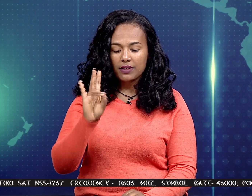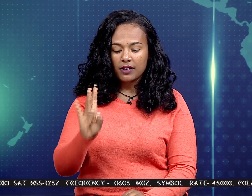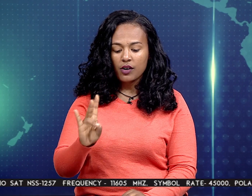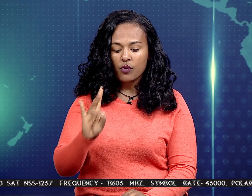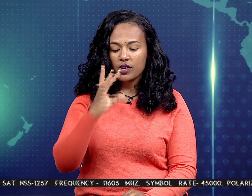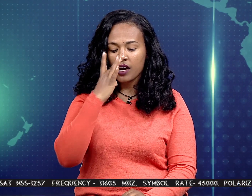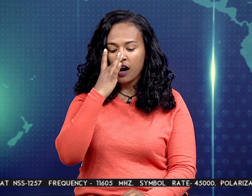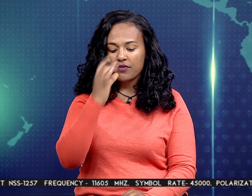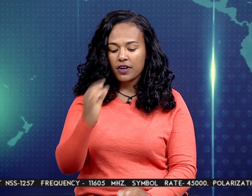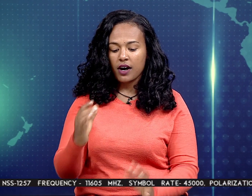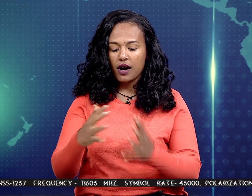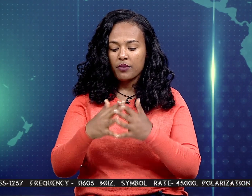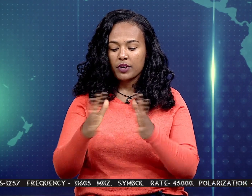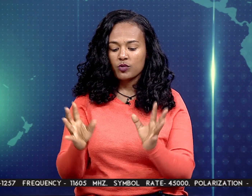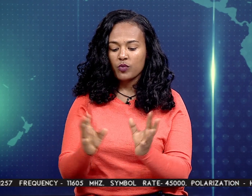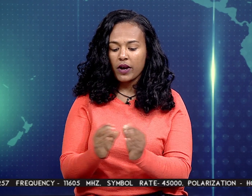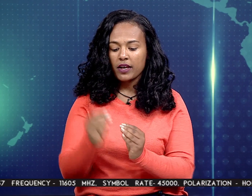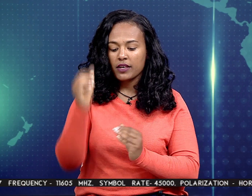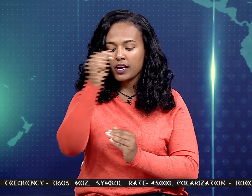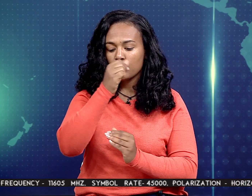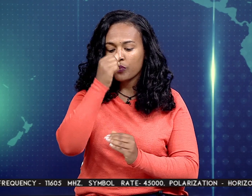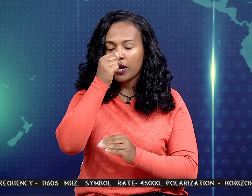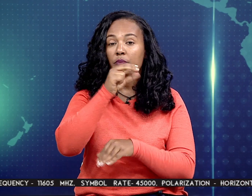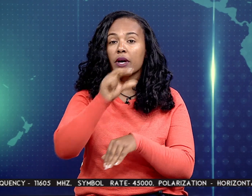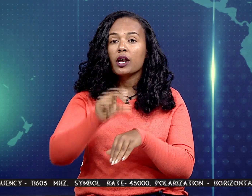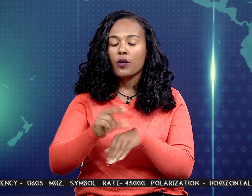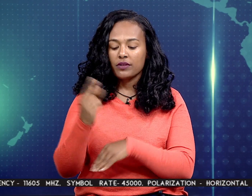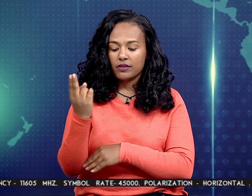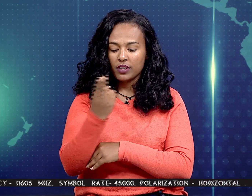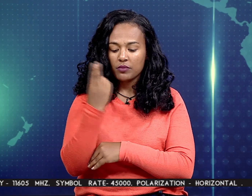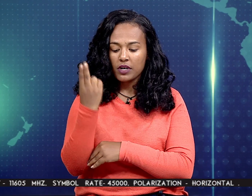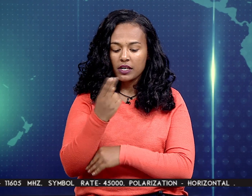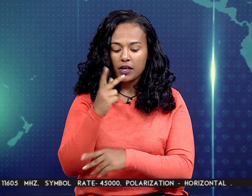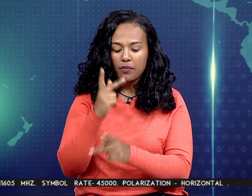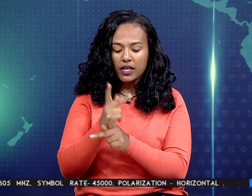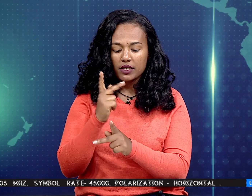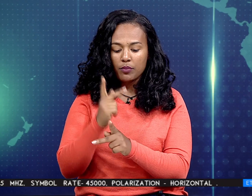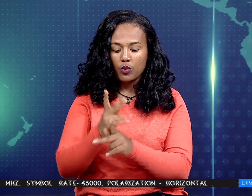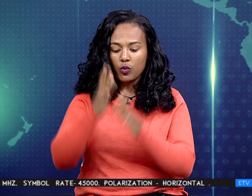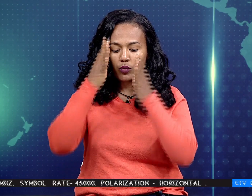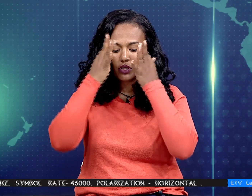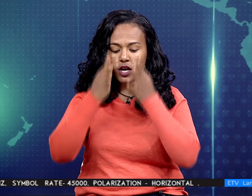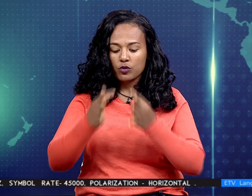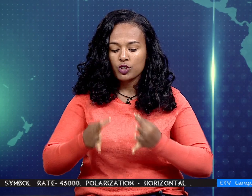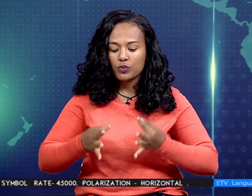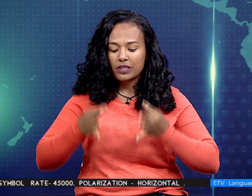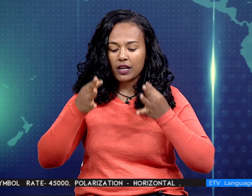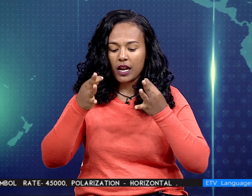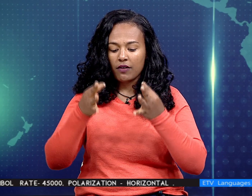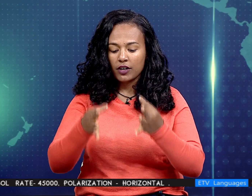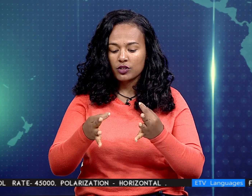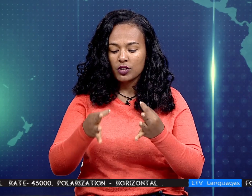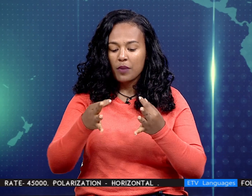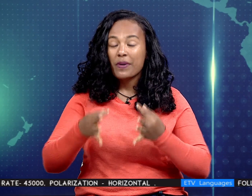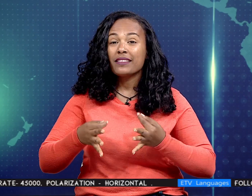ሰላሳ ሰባተኛው የአፍሪካ ህብረት ጉባኤ የኢትዮጵያን ብሔራዊ ጥቅም የሚያስጠብቁ ውሳኔዎች